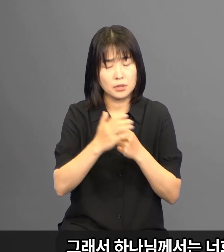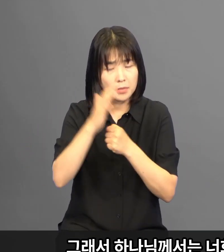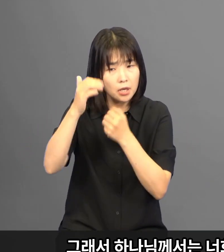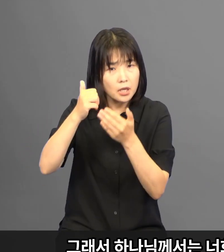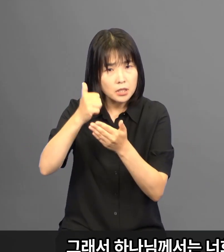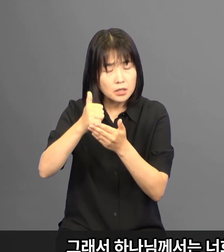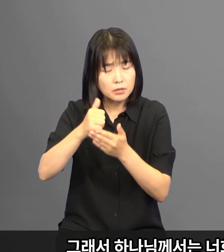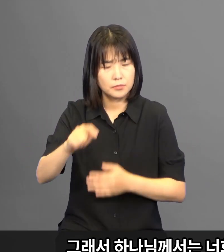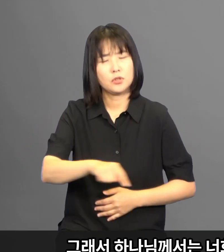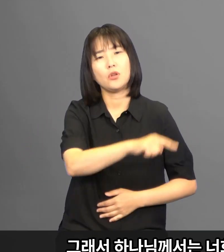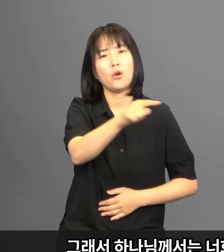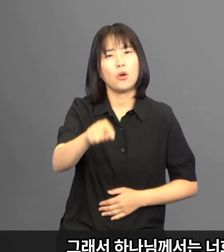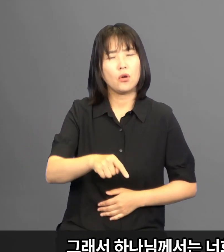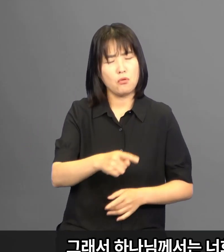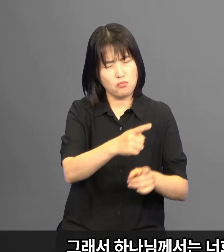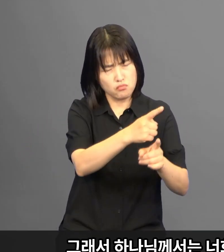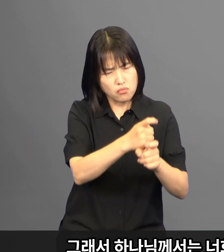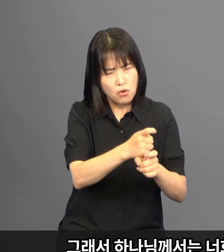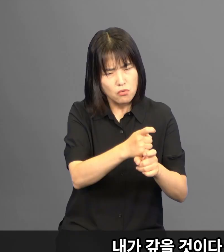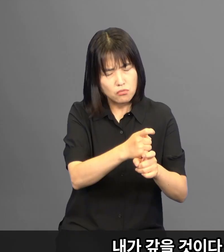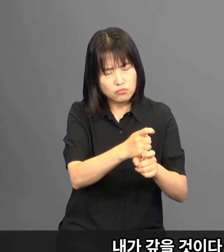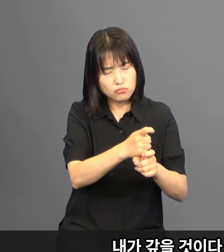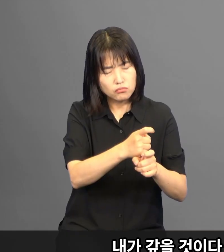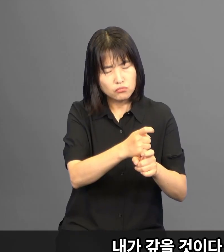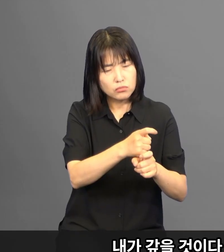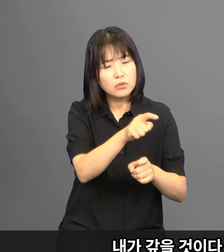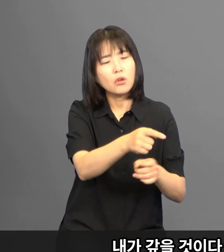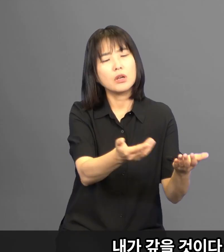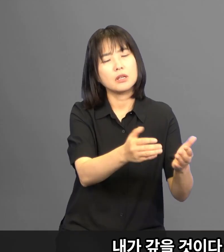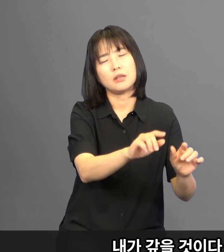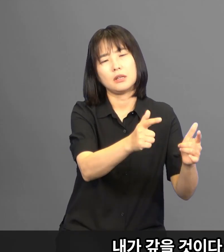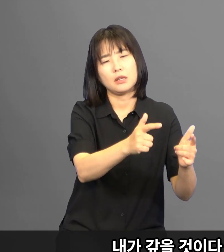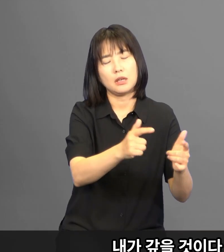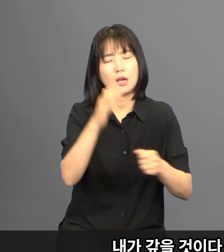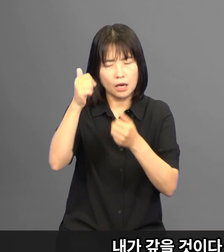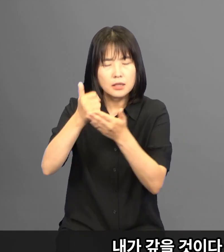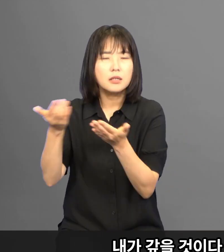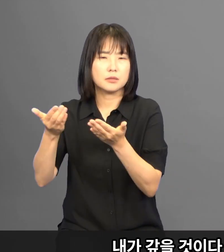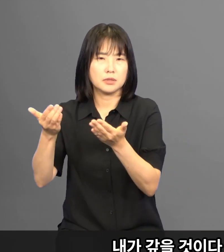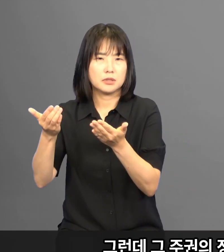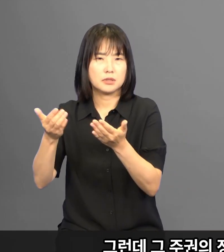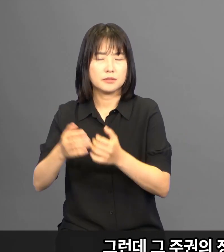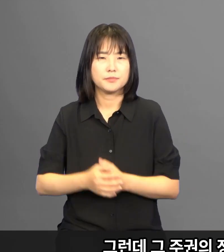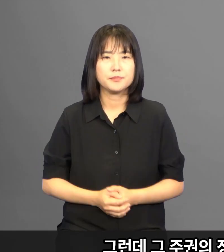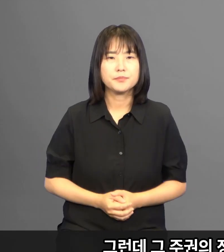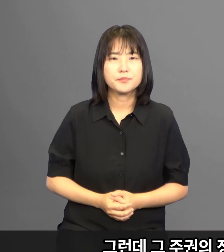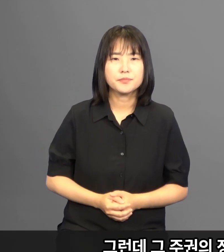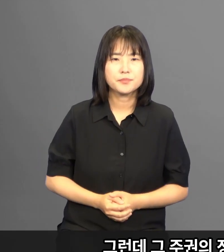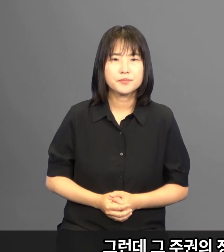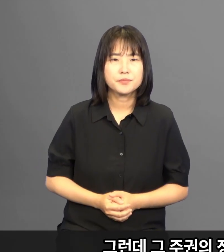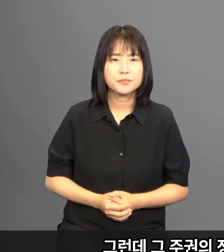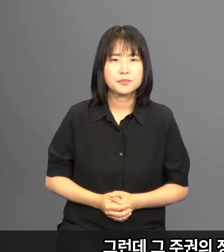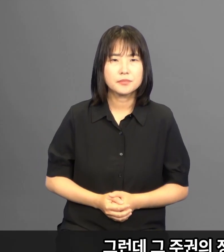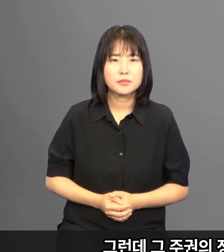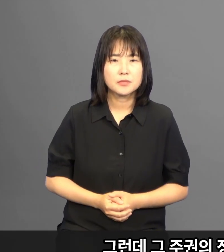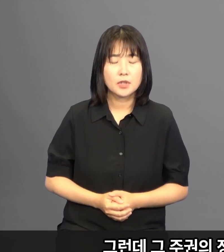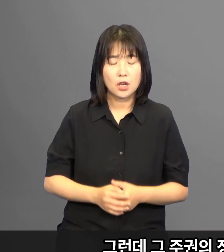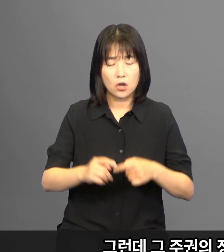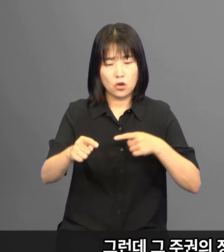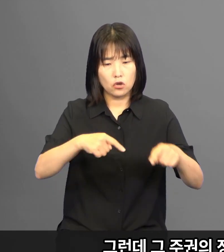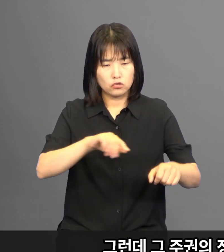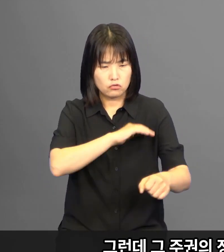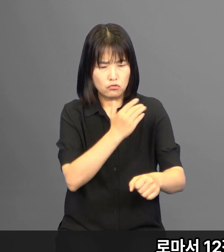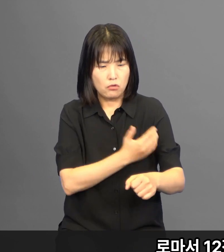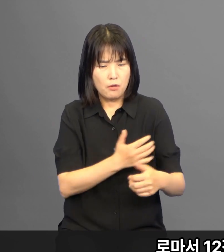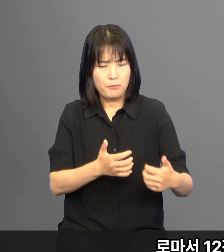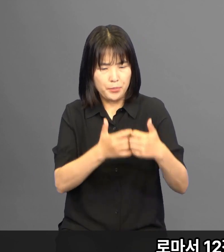하나님께서는 너희가 원수를 갚으려 하지 말아라. 내가 갚을 것이다 라고 맡기라고 하셨어요. 근데 그 주권의 정면으로 도전을